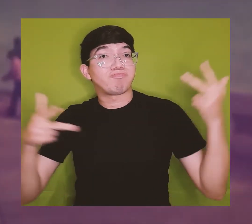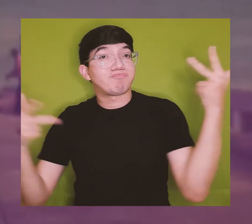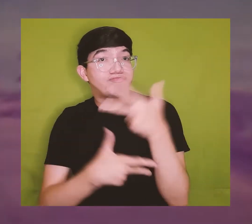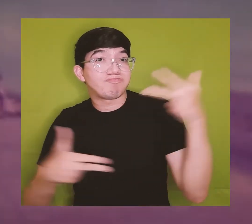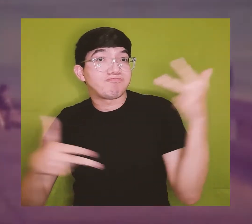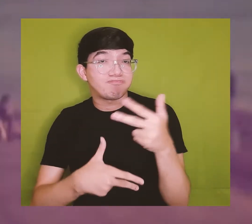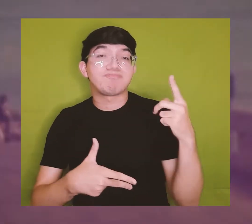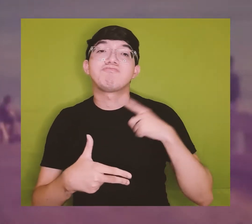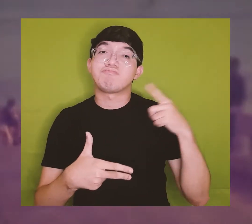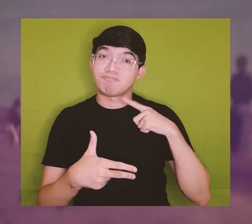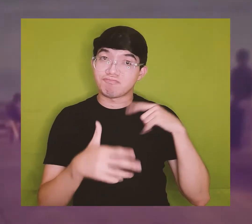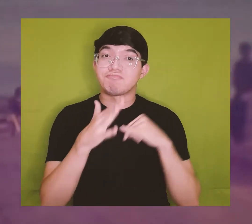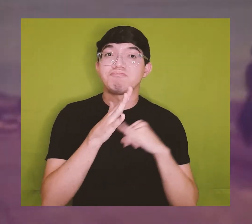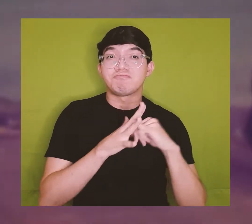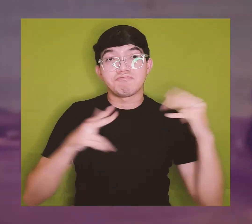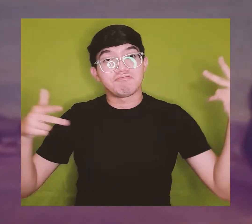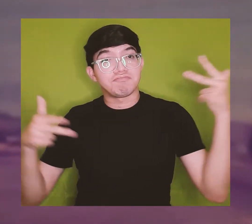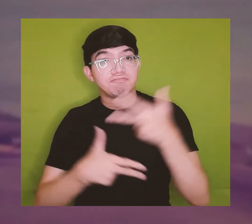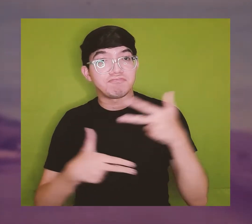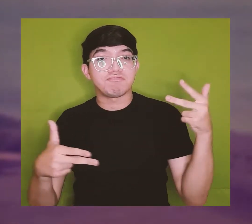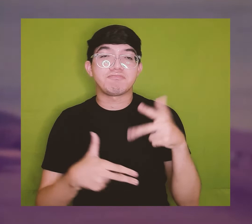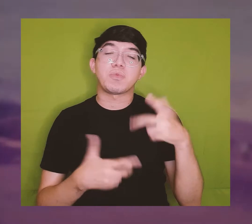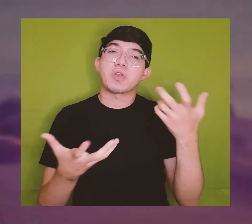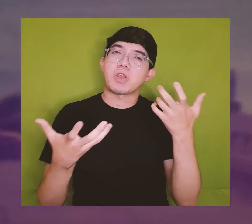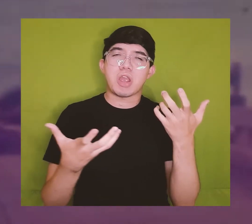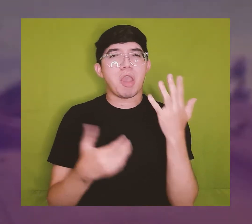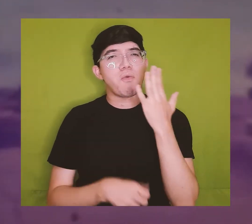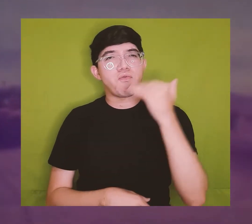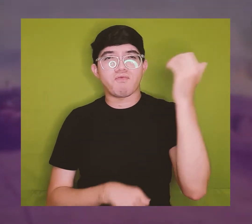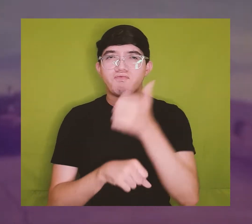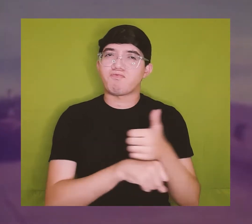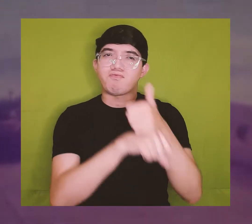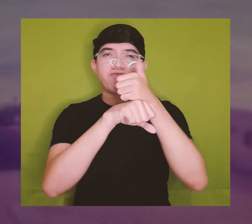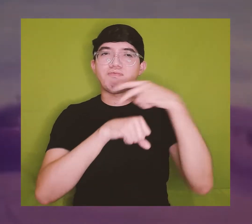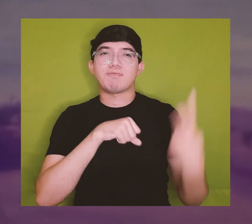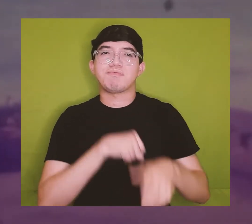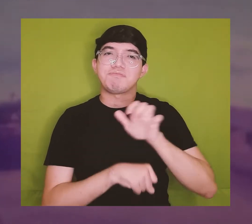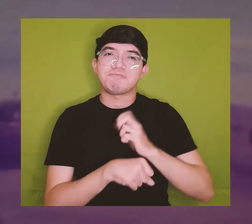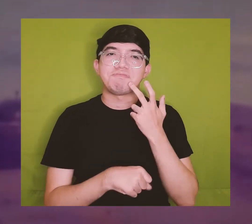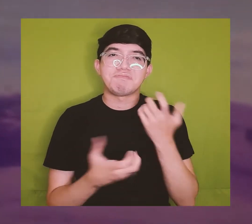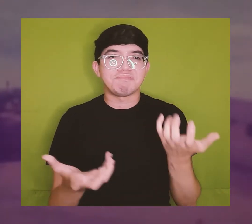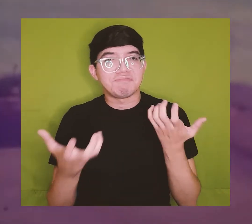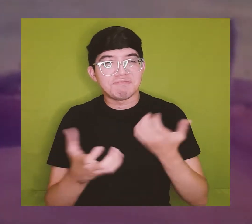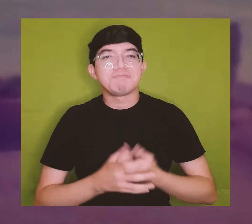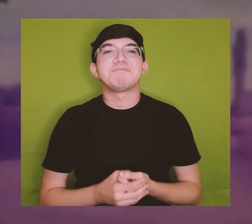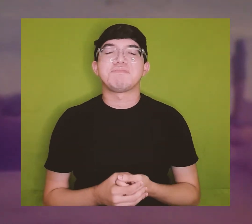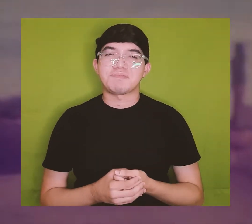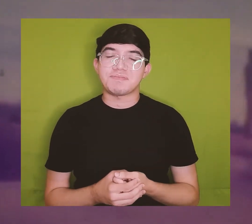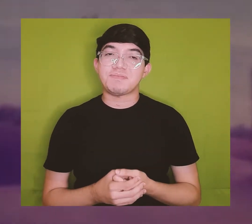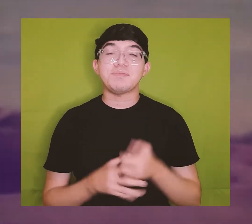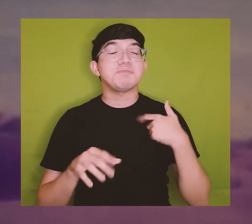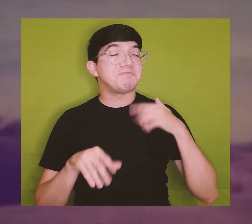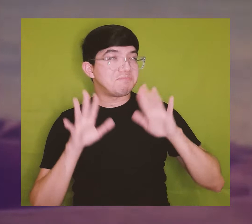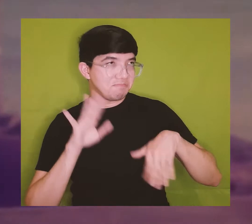casa de hip hop que pretende chegar como a maior casa de hip hop do Ceará. É isso. Eu, de vez em quando,